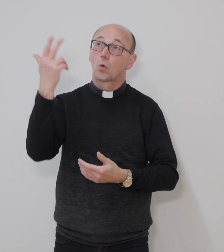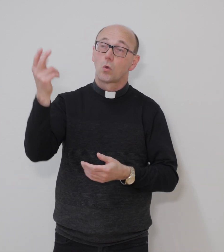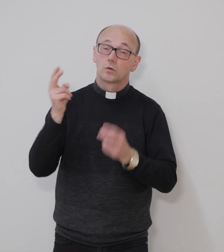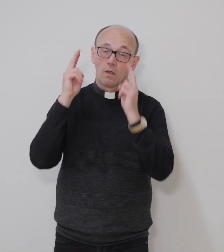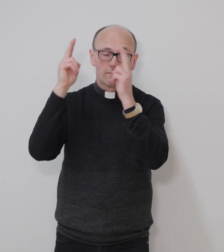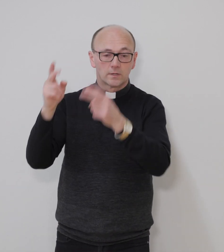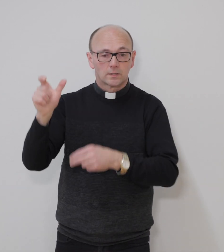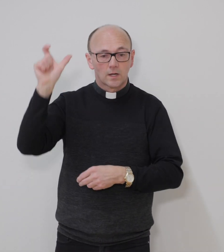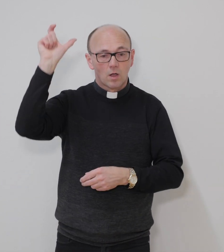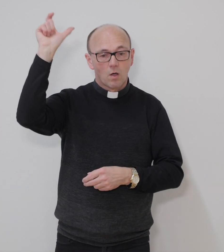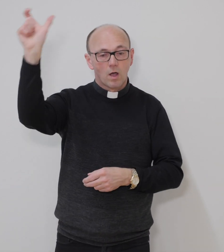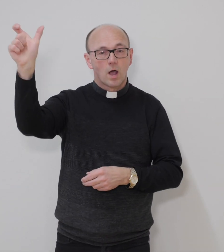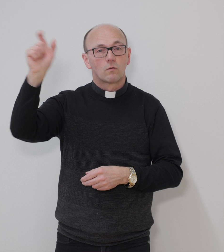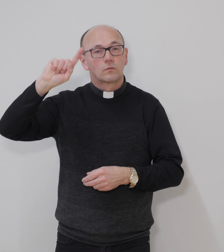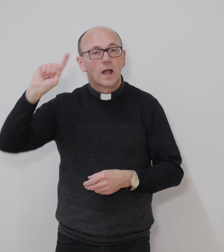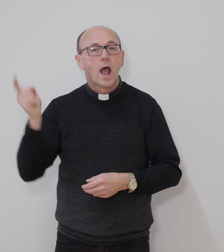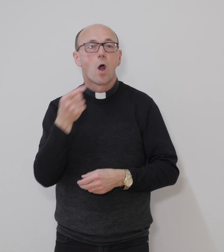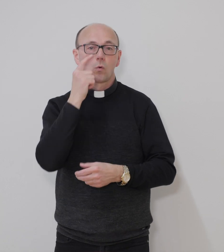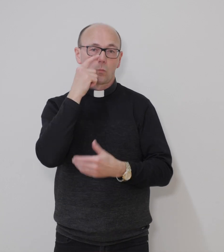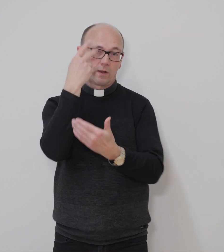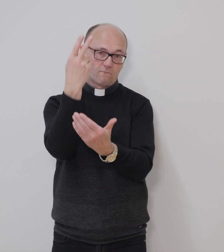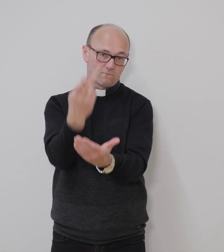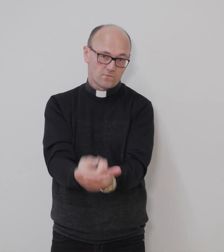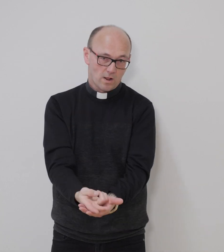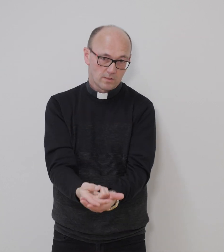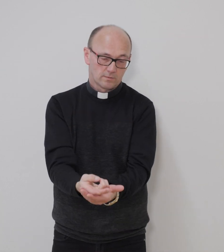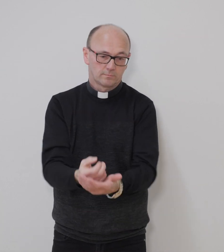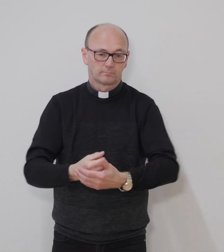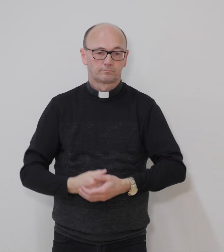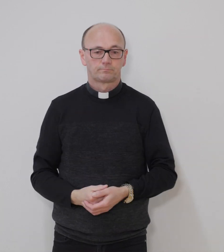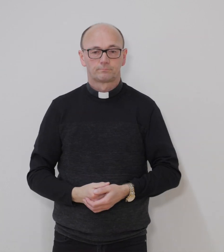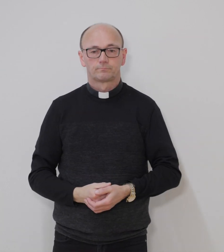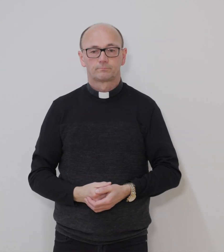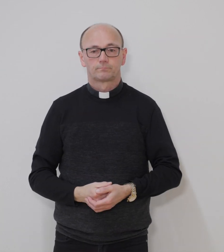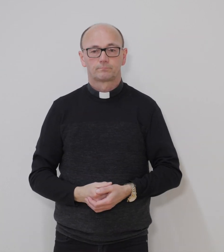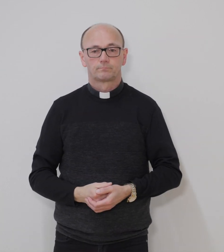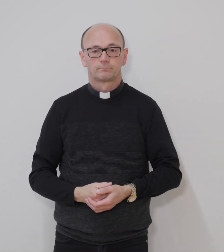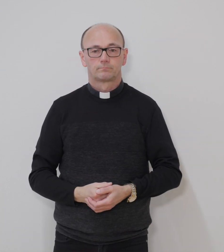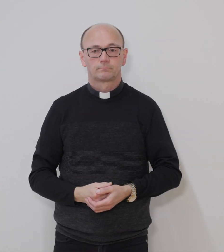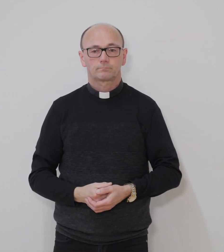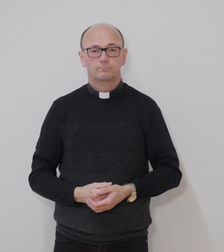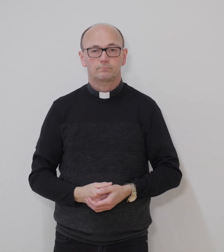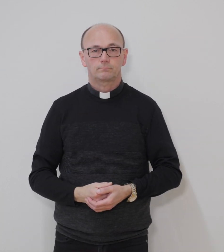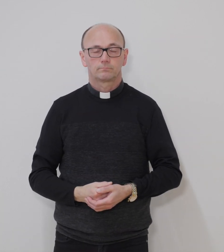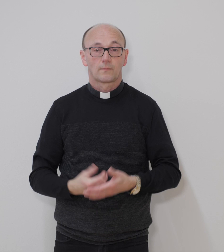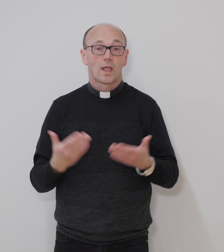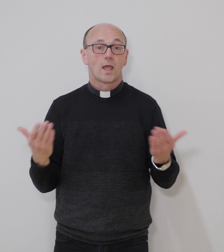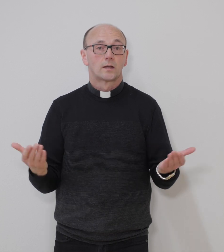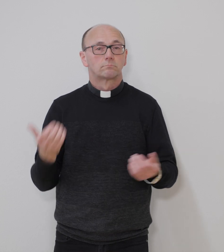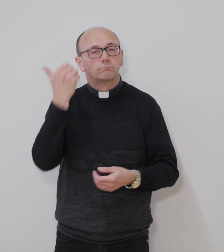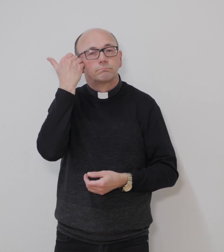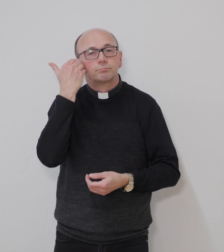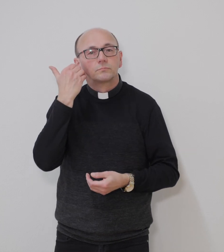im Hinfallen auf Gott vertraut. Herr Jesus Christus, steh uns bei, dass wir alle Zeit mit dir